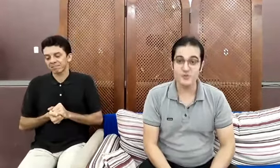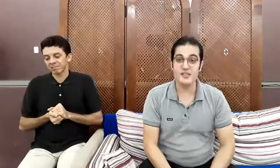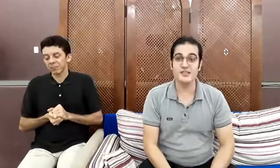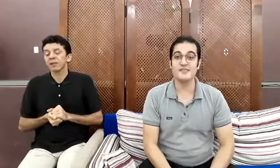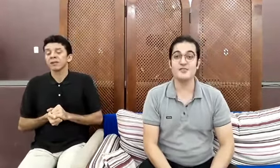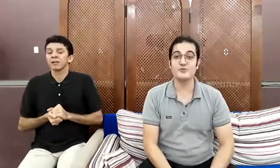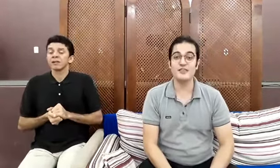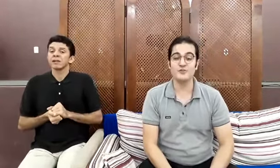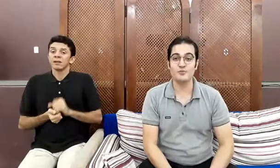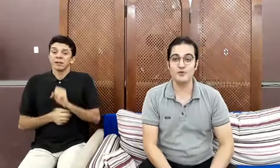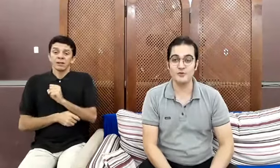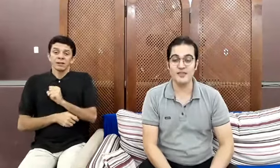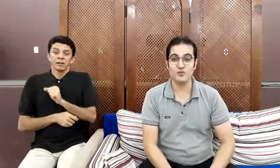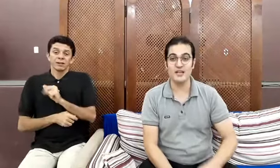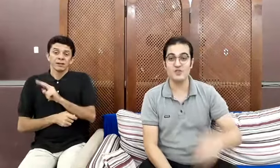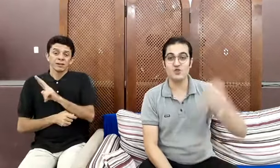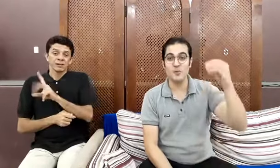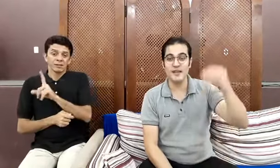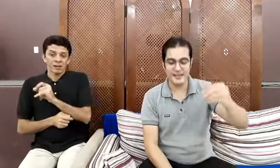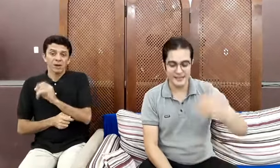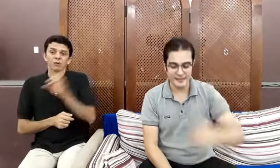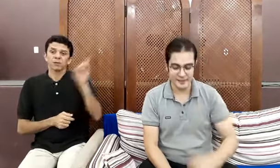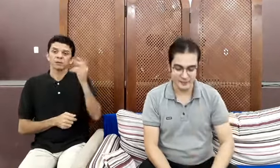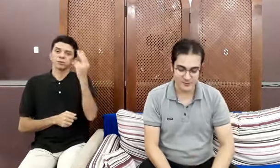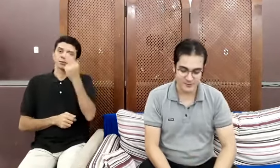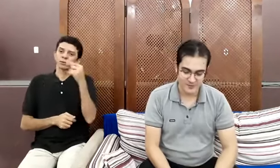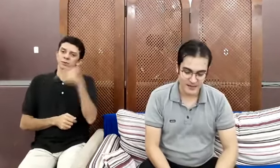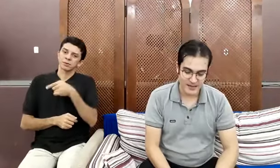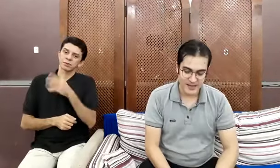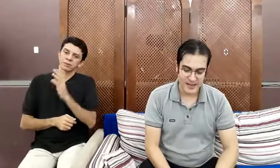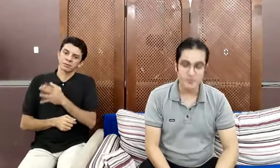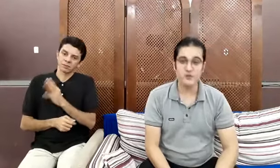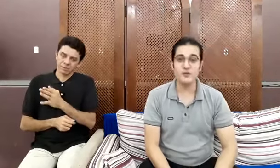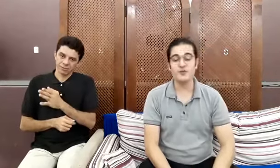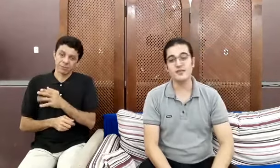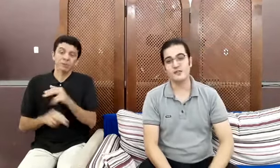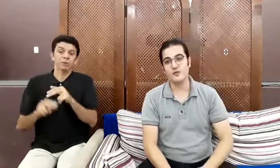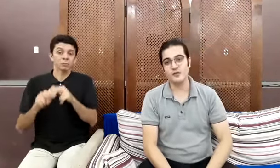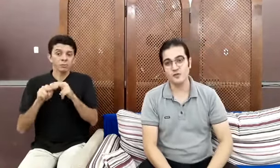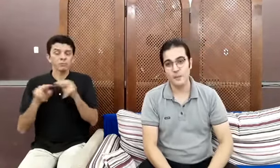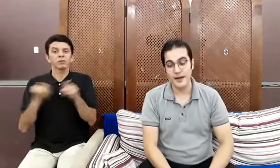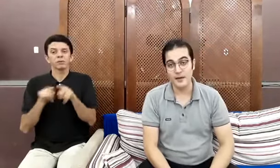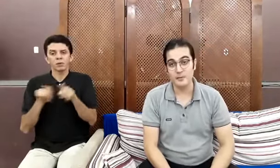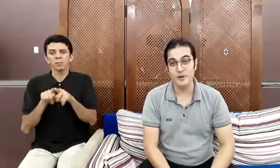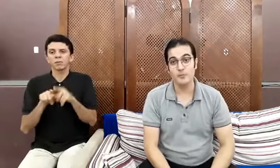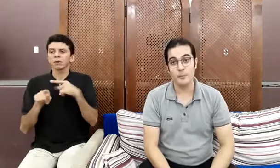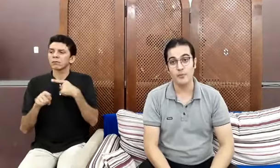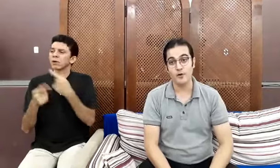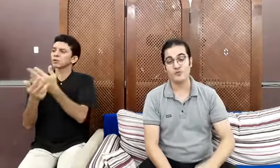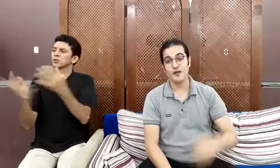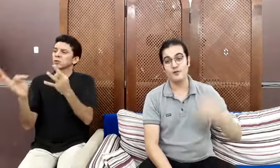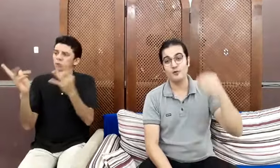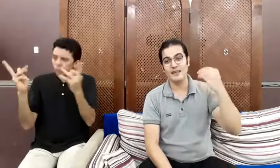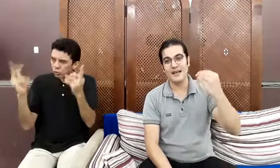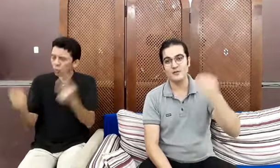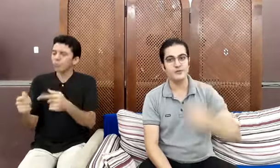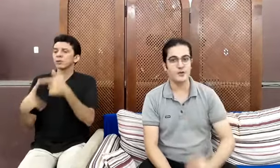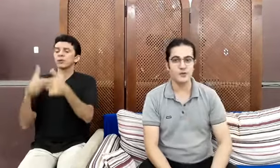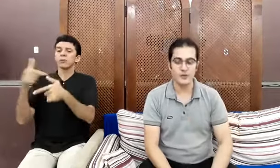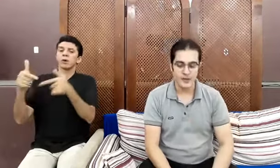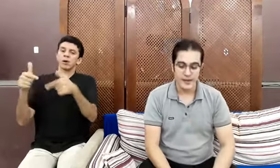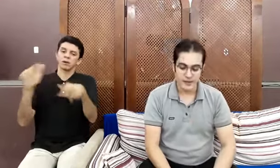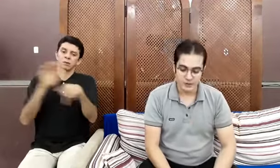Saulo já estava sendo usado por Deus dentro da soberania de Deus. É por isso que todas as coisas cooperam para o propósito da vontade